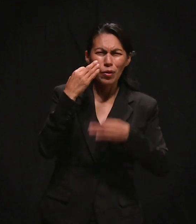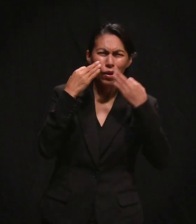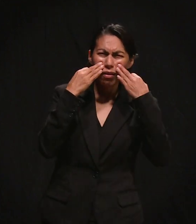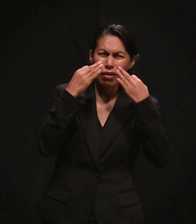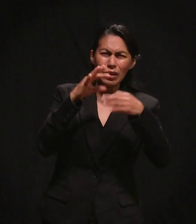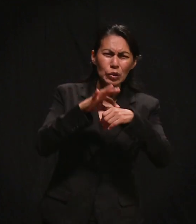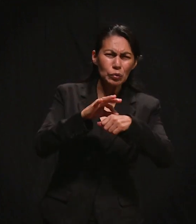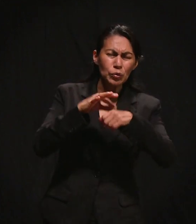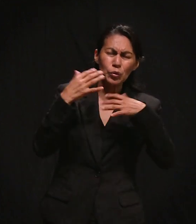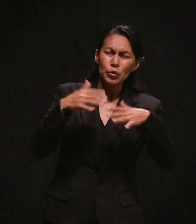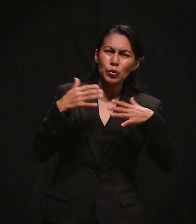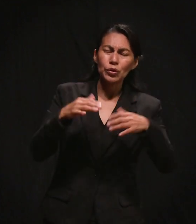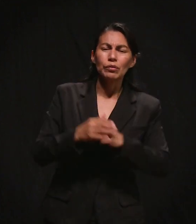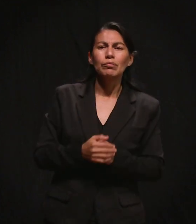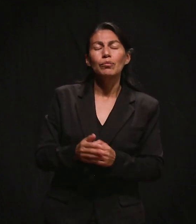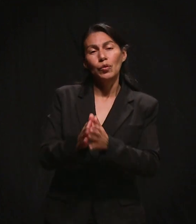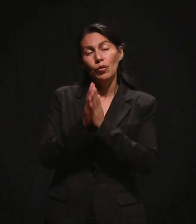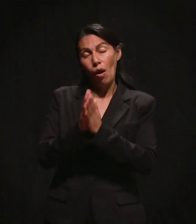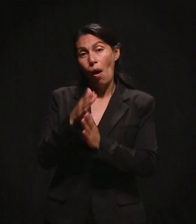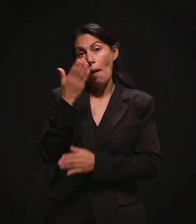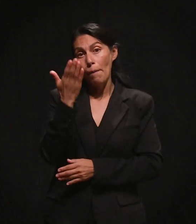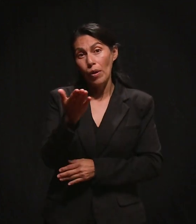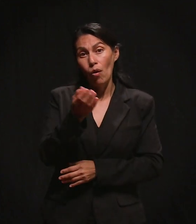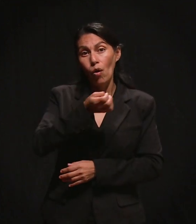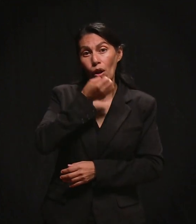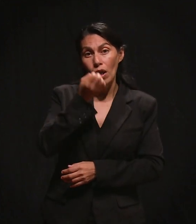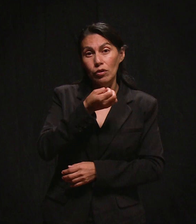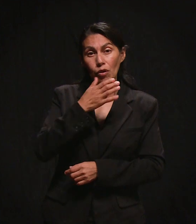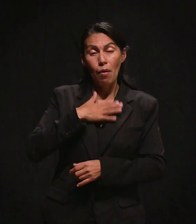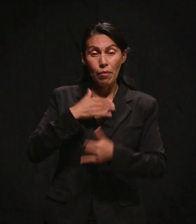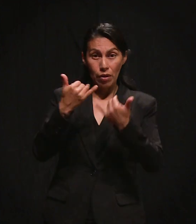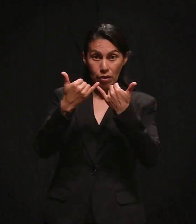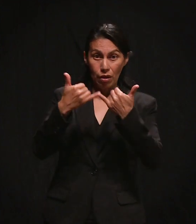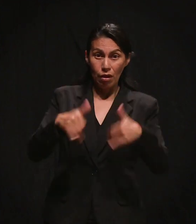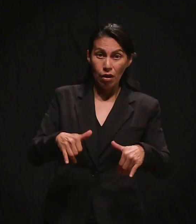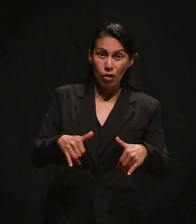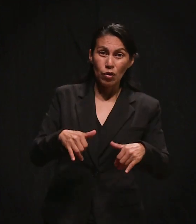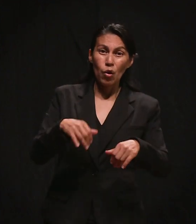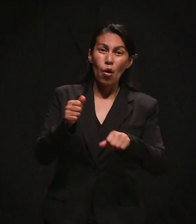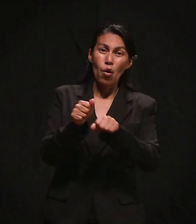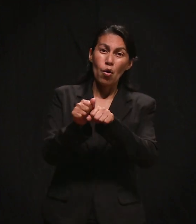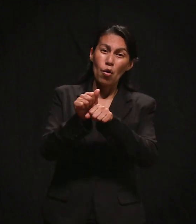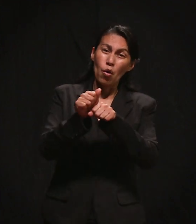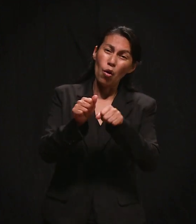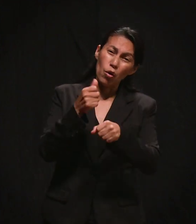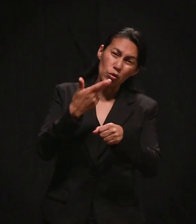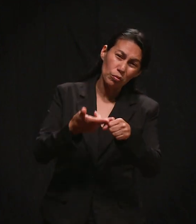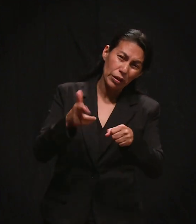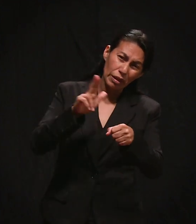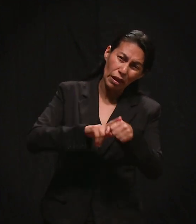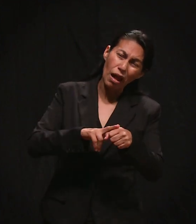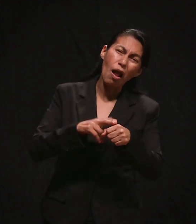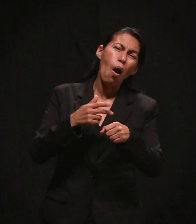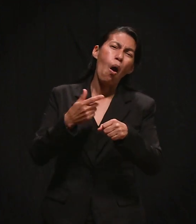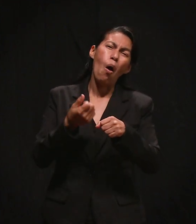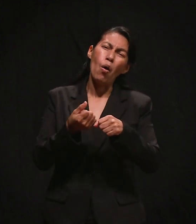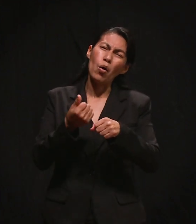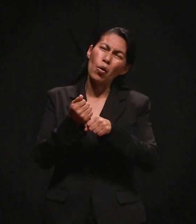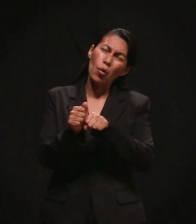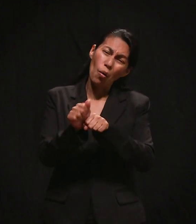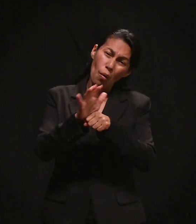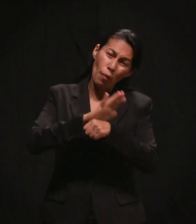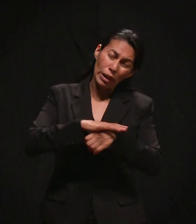mi yerno. Está muy delicado en el hospital con COVID. Gracias a la oración del justo que puede